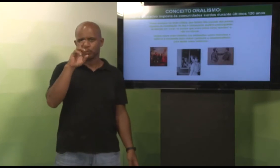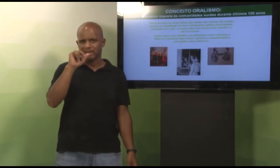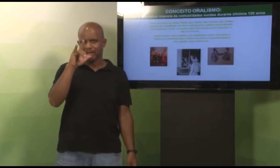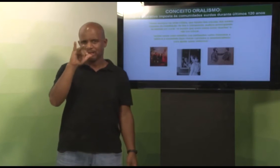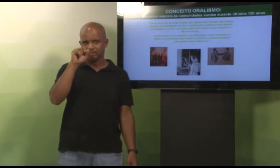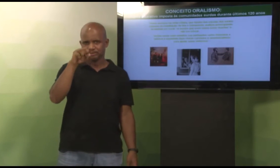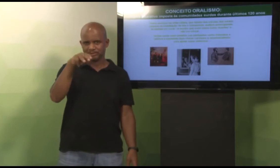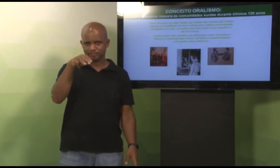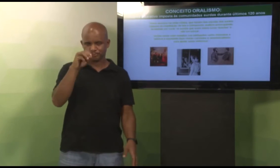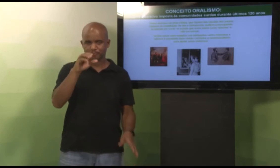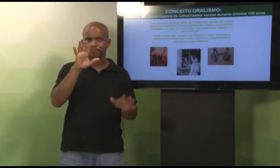de oralismo.